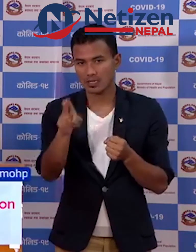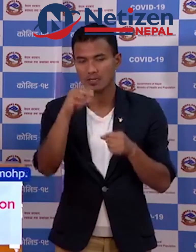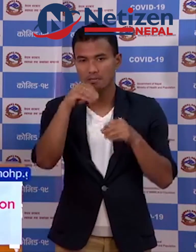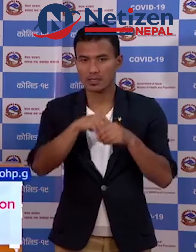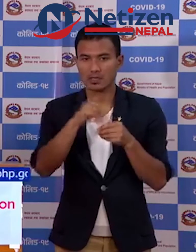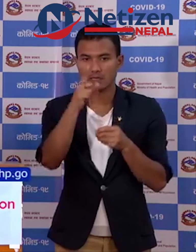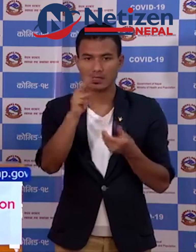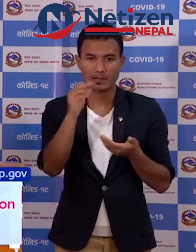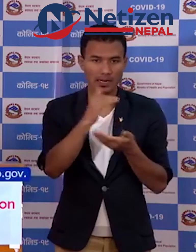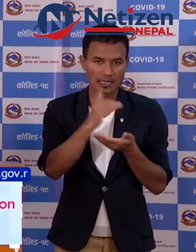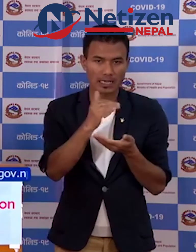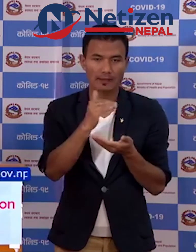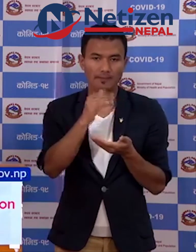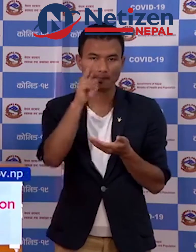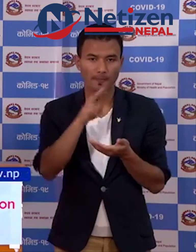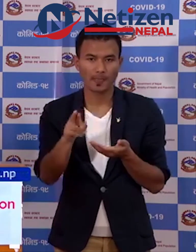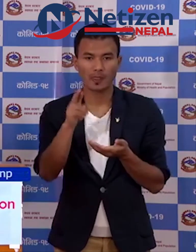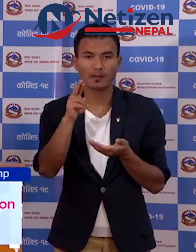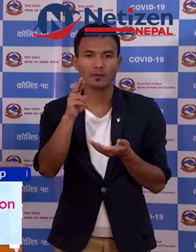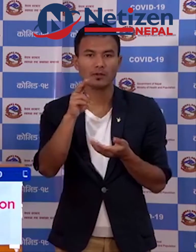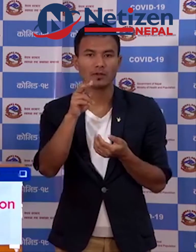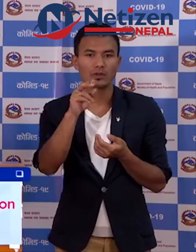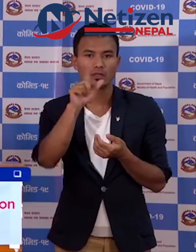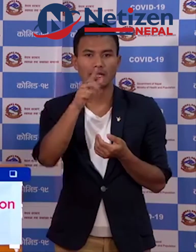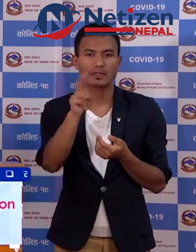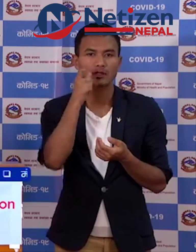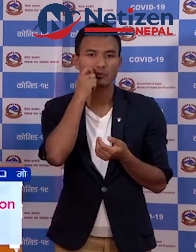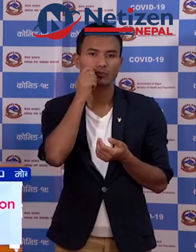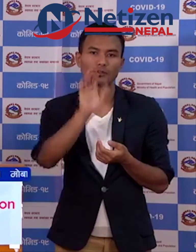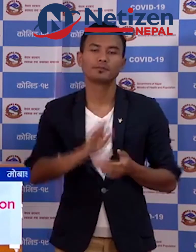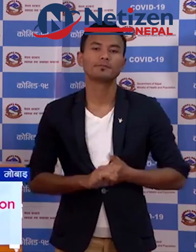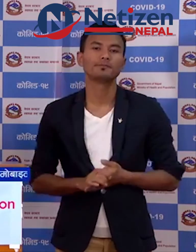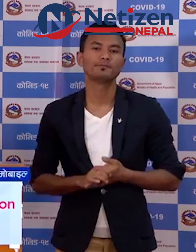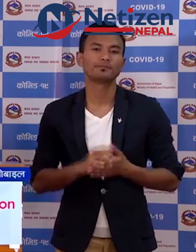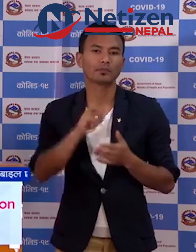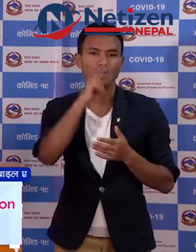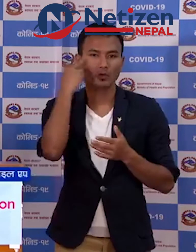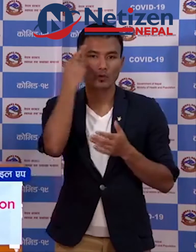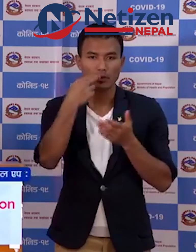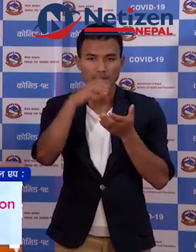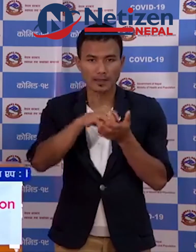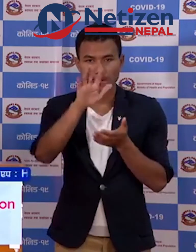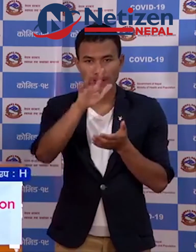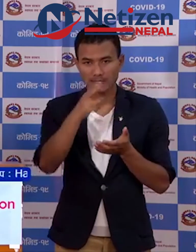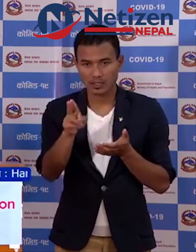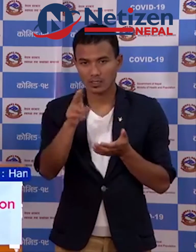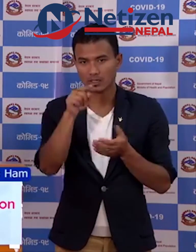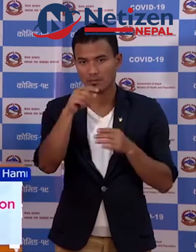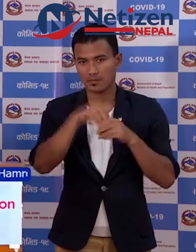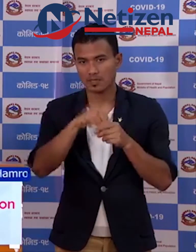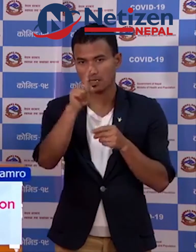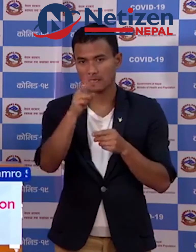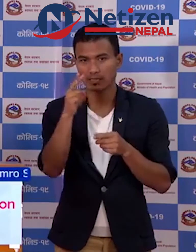त्यसमध्ये 1 जना बालिका र बालिका र 7 जना पुरुष हुनुहुन्छ। र रूपन्देहीको 5 जना,